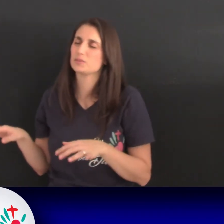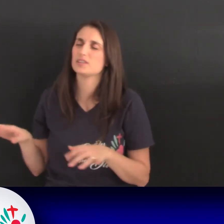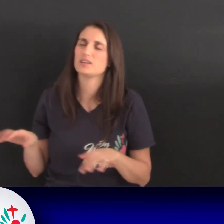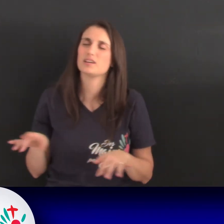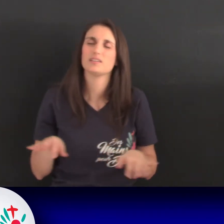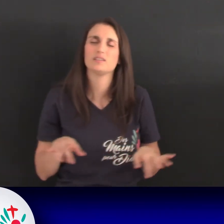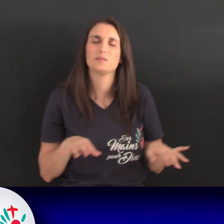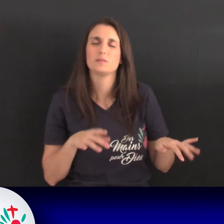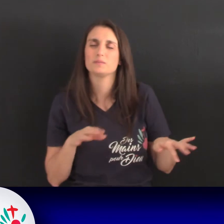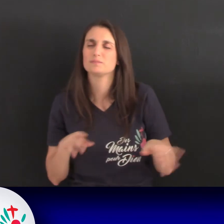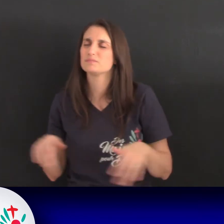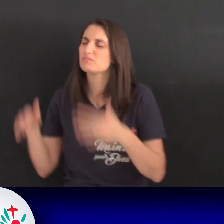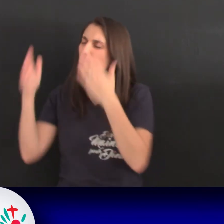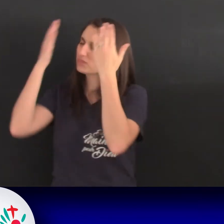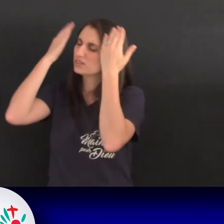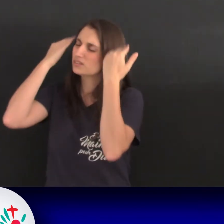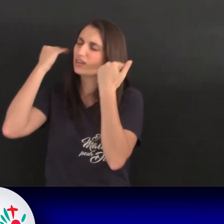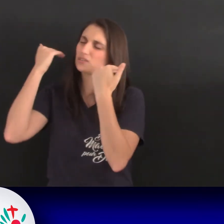T'adorons, Jésus.